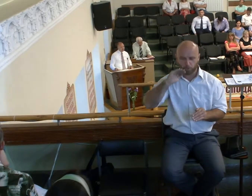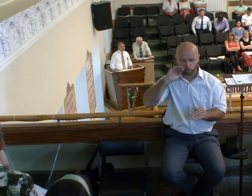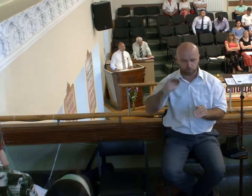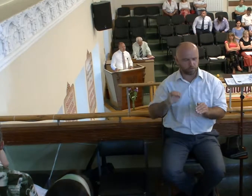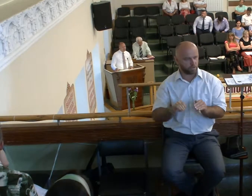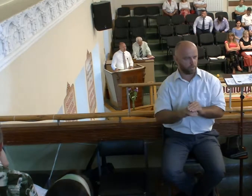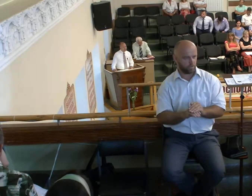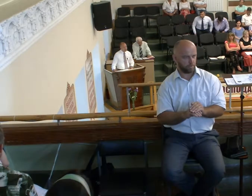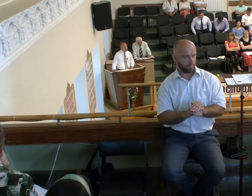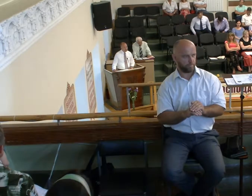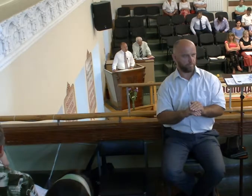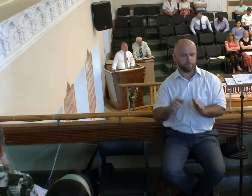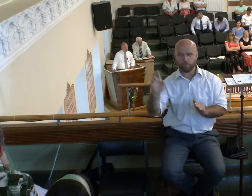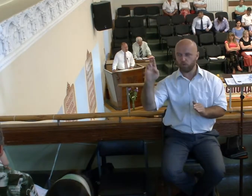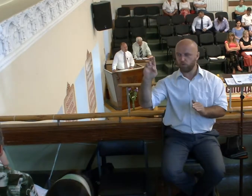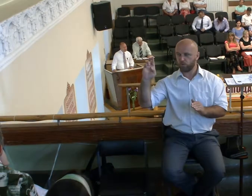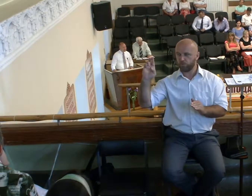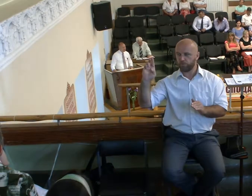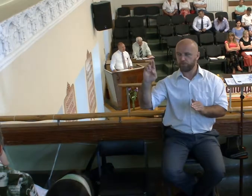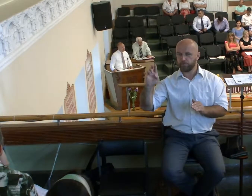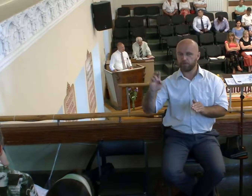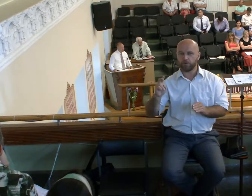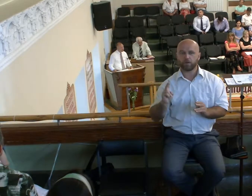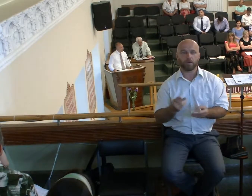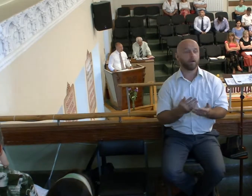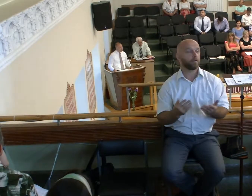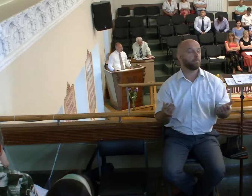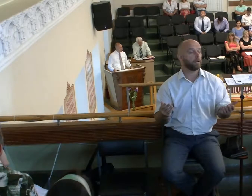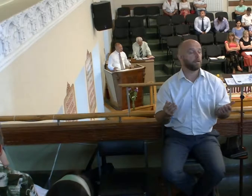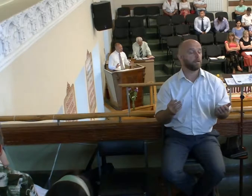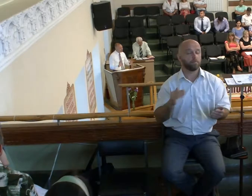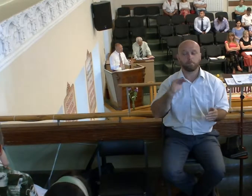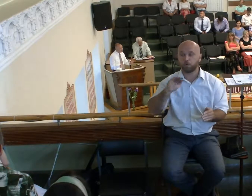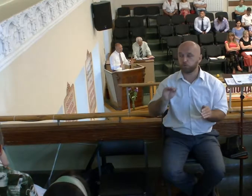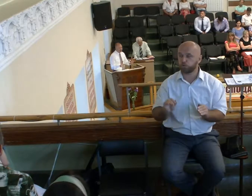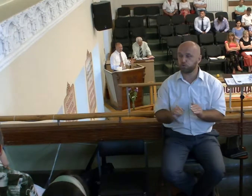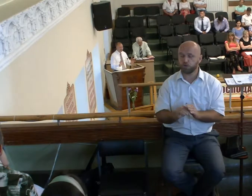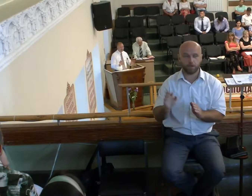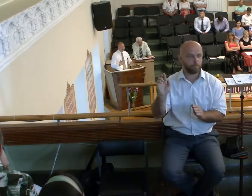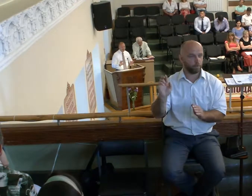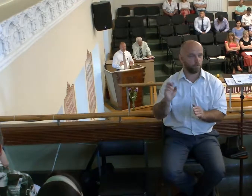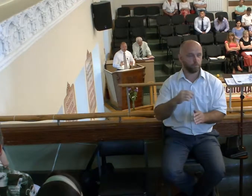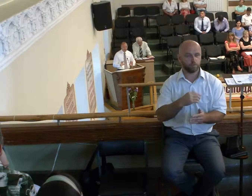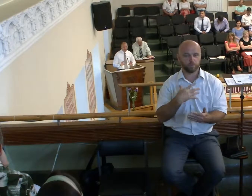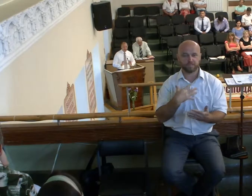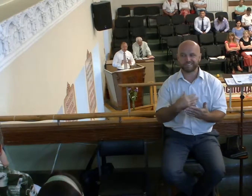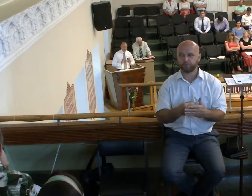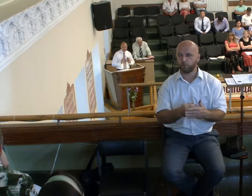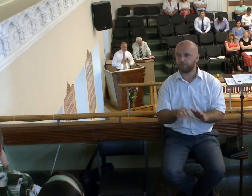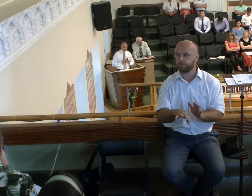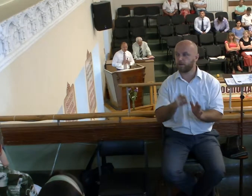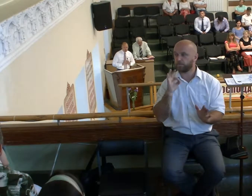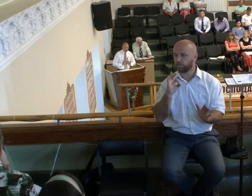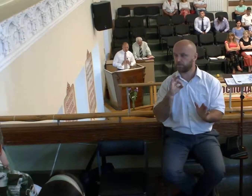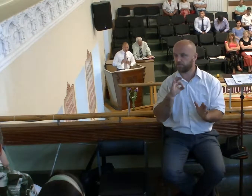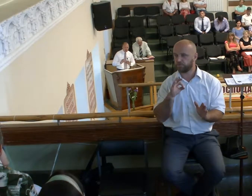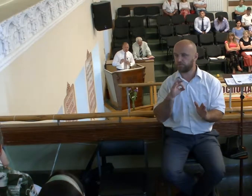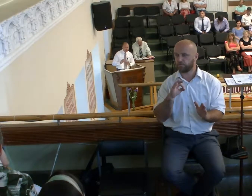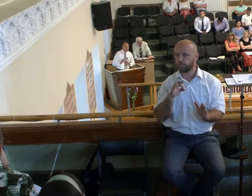выбор Богу. Друзья мои, насколько мы подчиняем Богу свой выбор, особенно тогда, когда